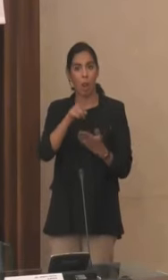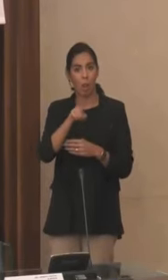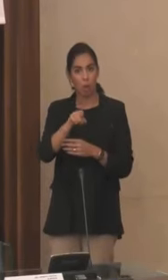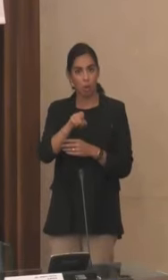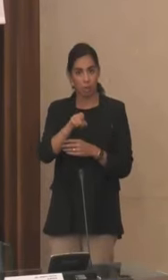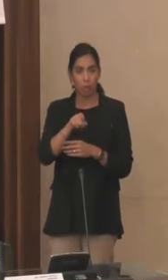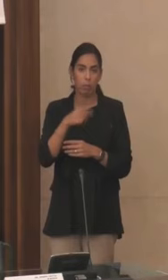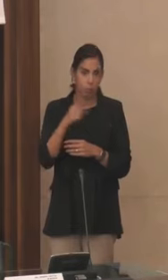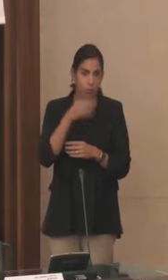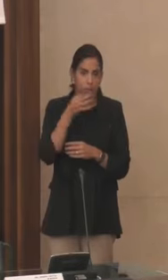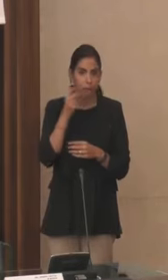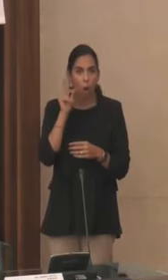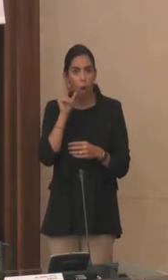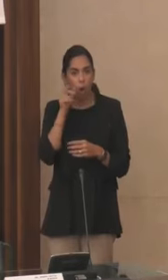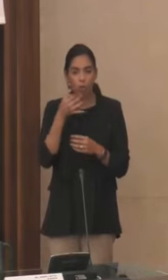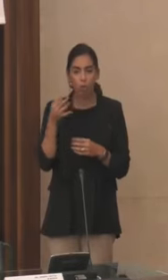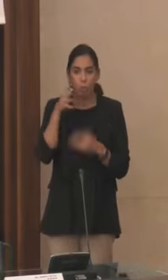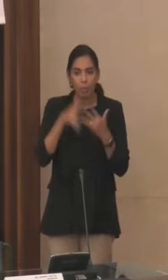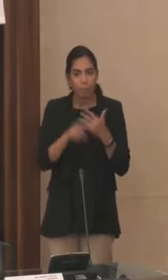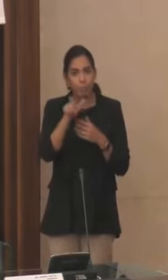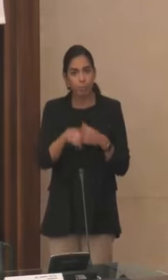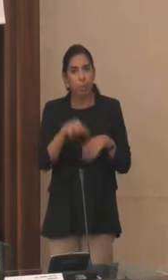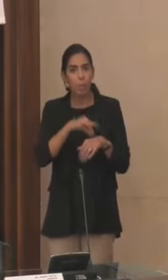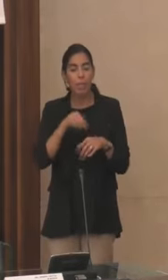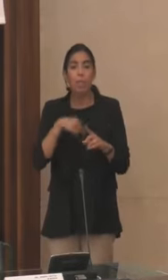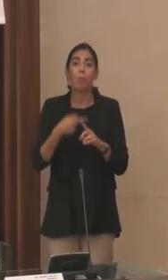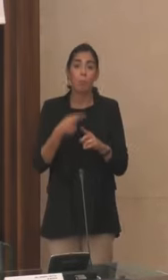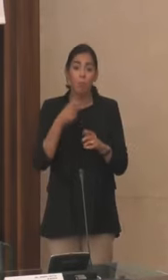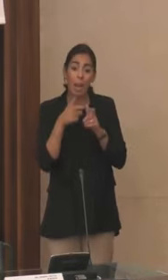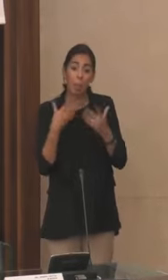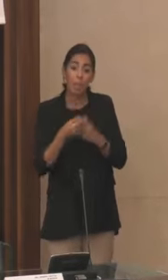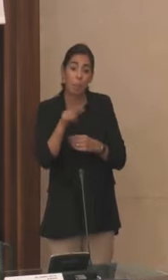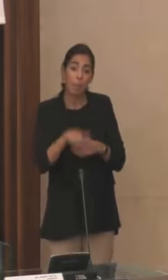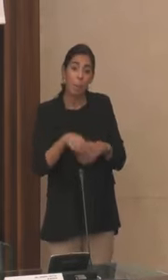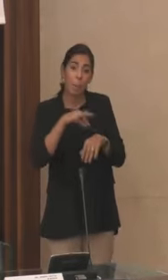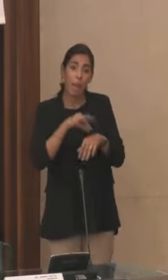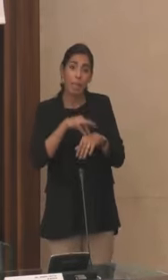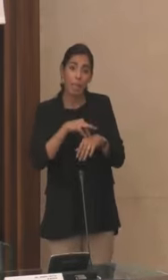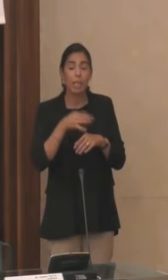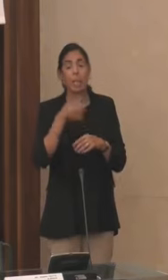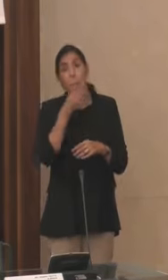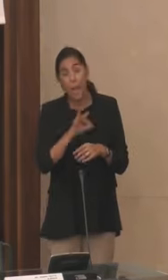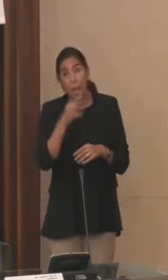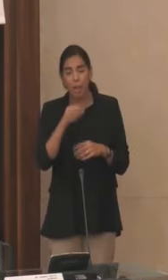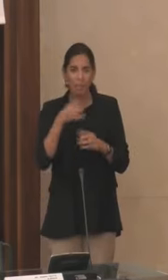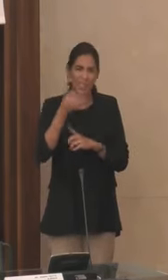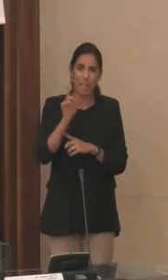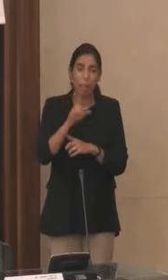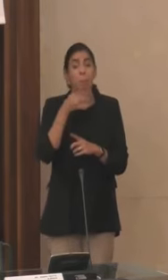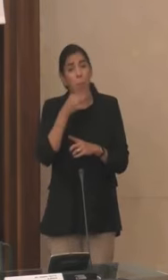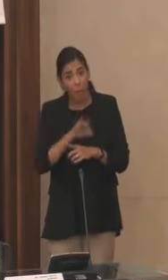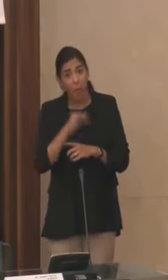significa conoscere il paziente, il rapporto col paziente è stato non sempre, perché direi una bugia, ma